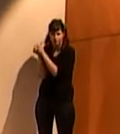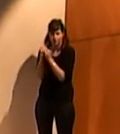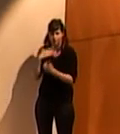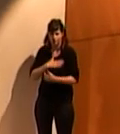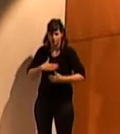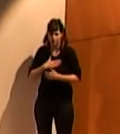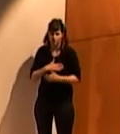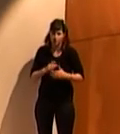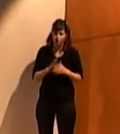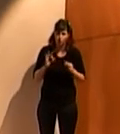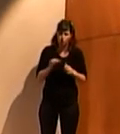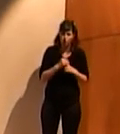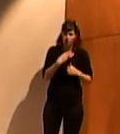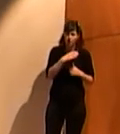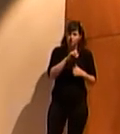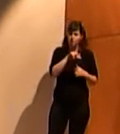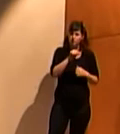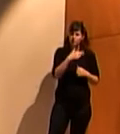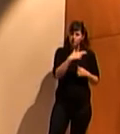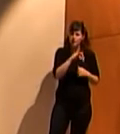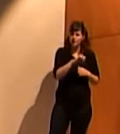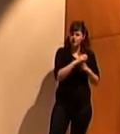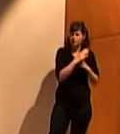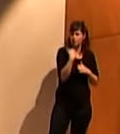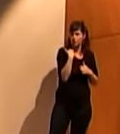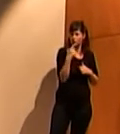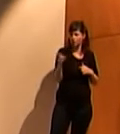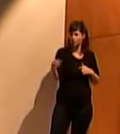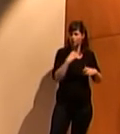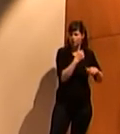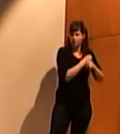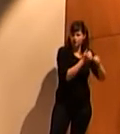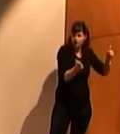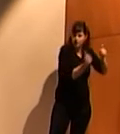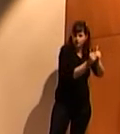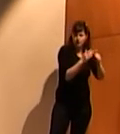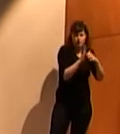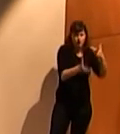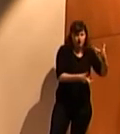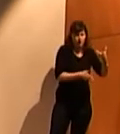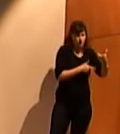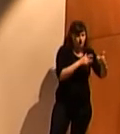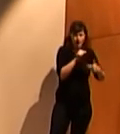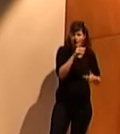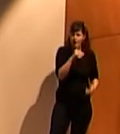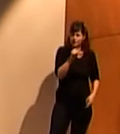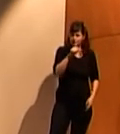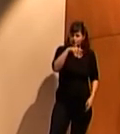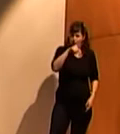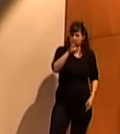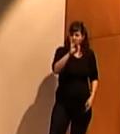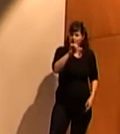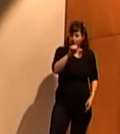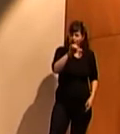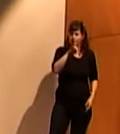avec Mélanie de l'Adaptaton, où on a travaillé effectivement un peu en groupe comme ça, on ne se connaissait pas. Et